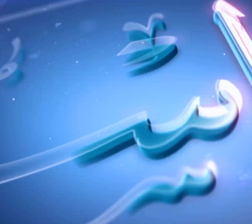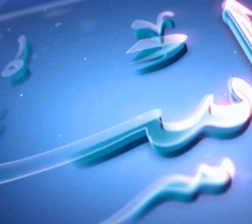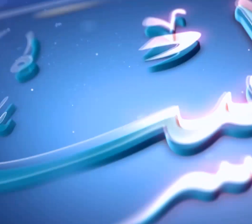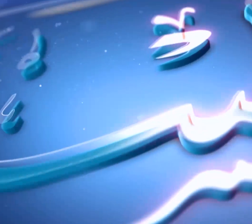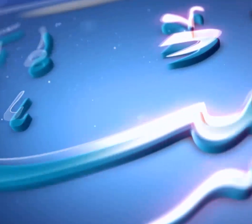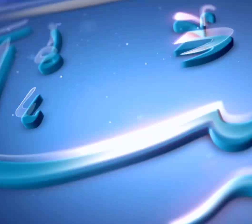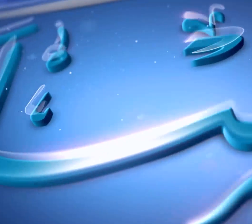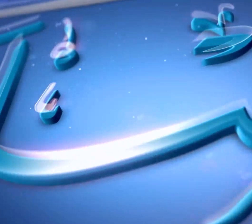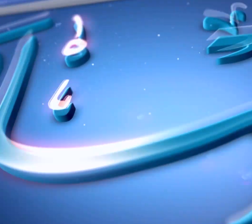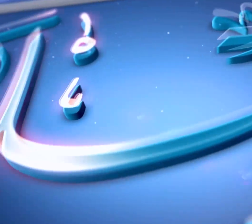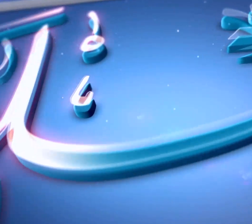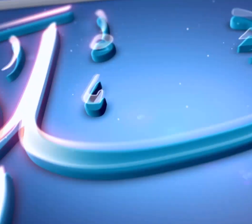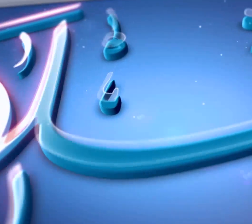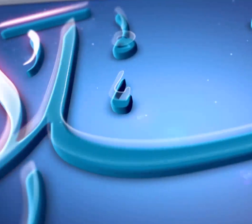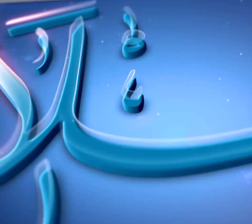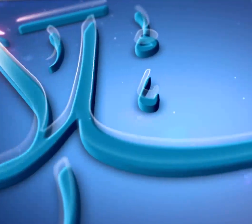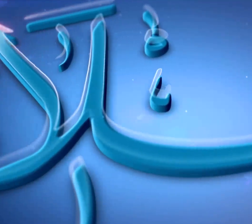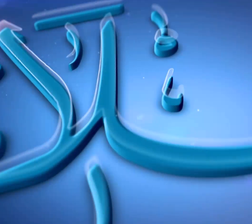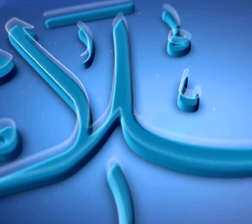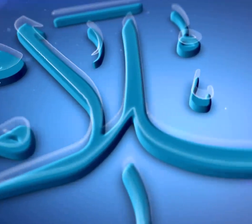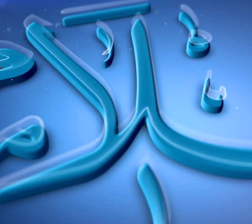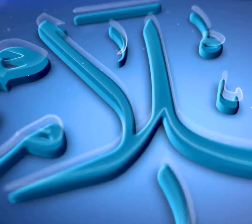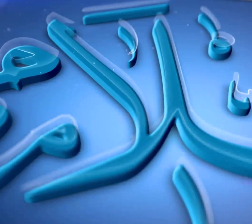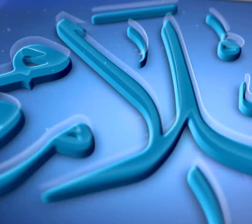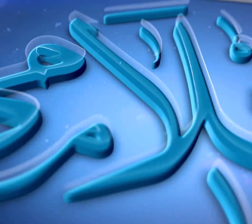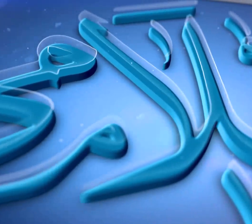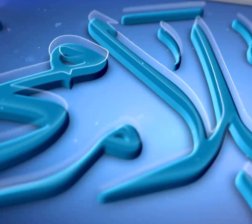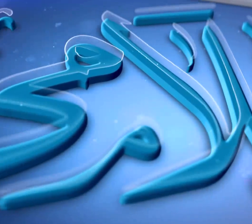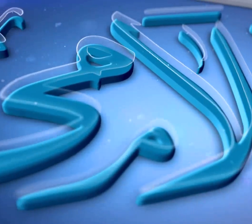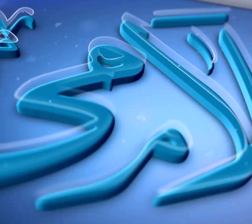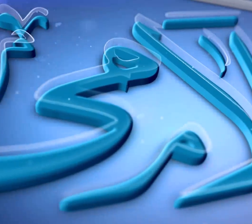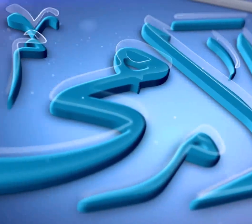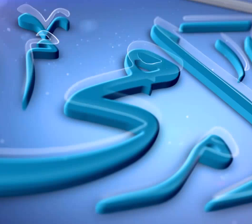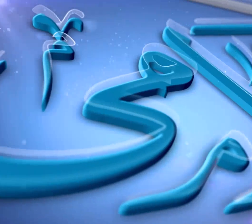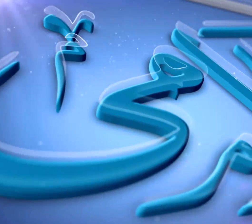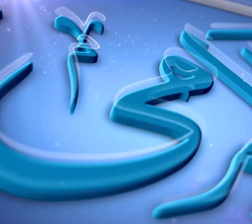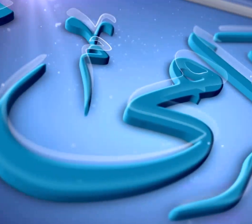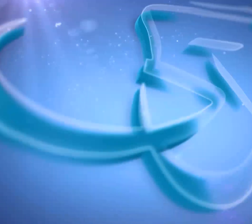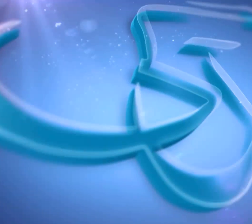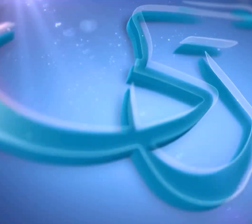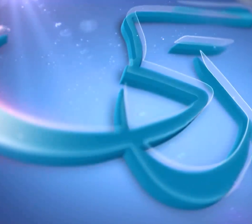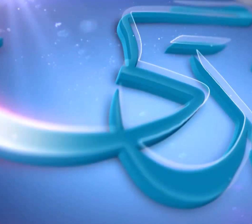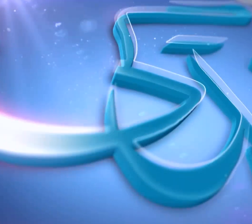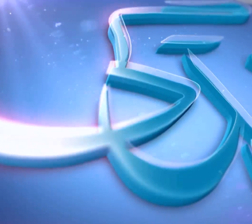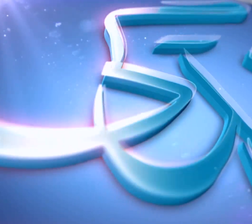میری زندگی کا مقصد تیرے دین کی سرفرازی، میں اسی